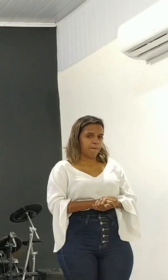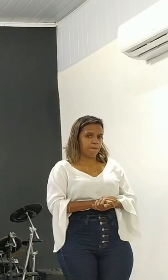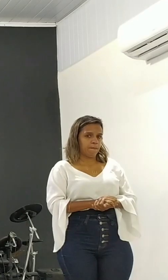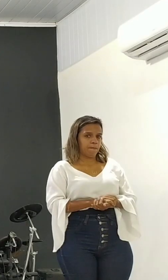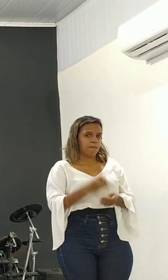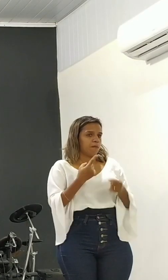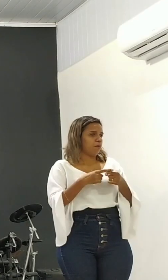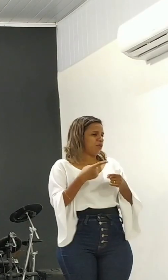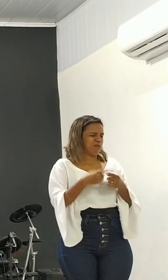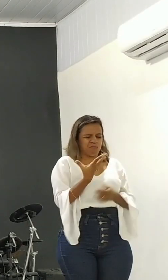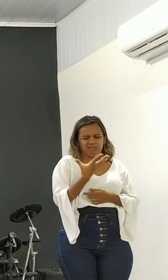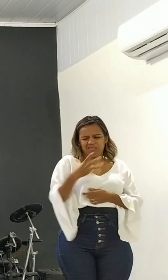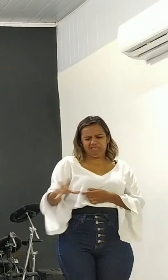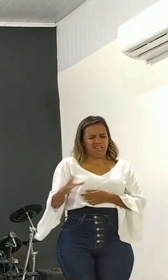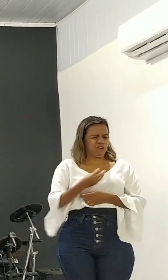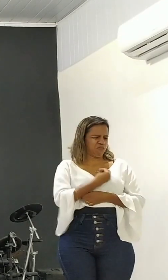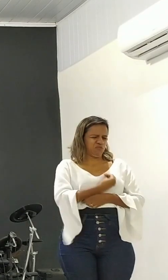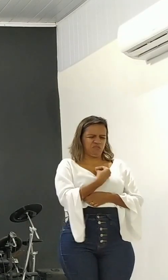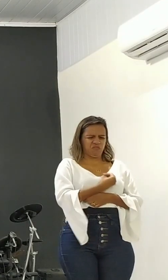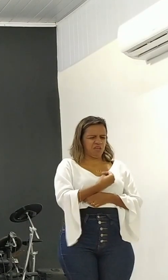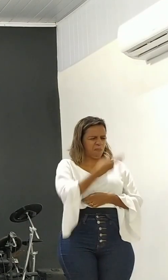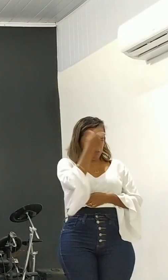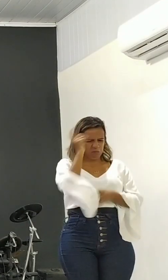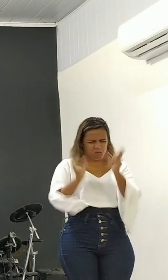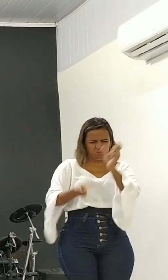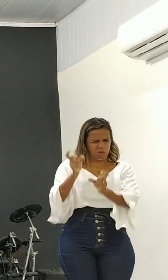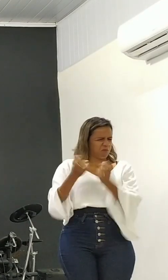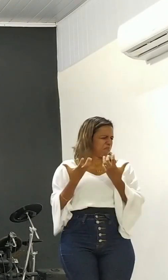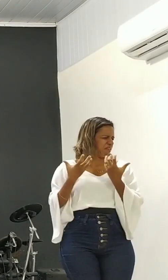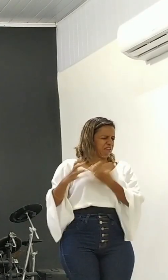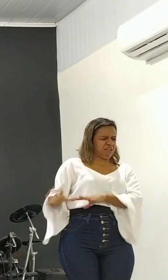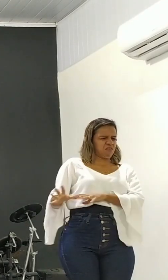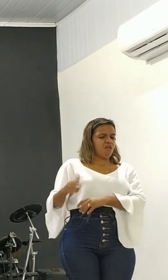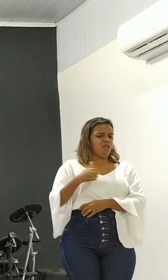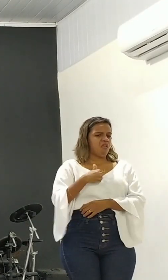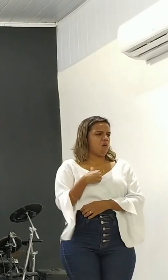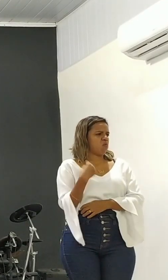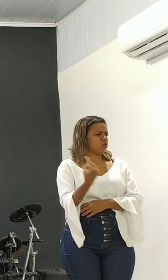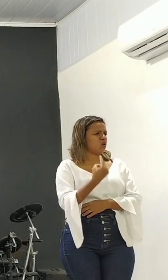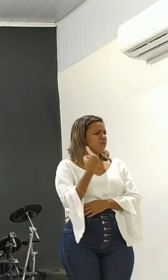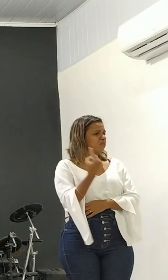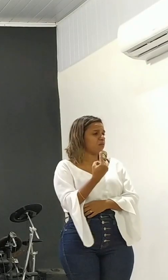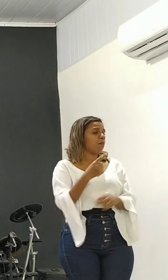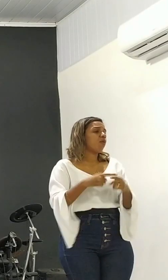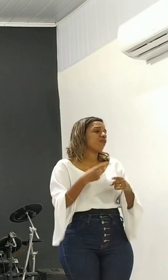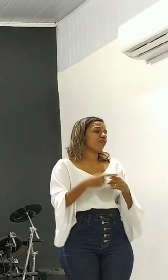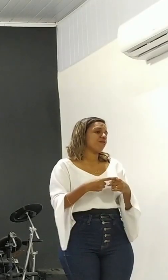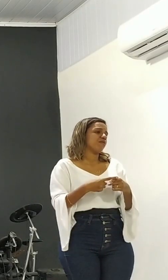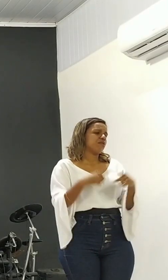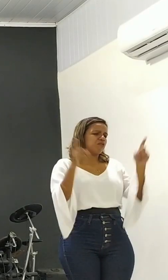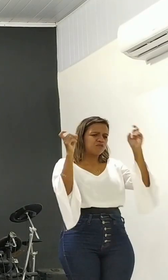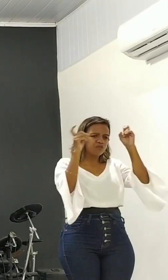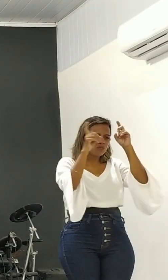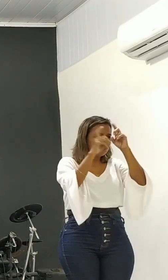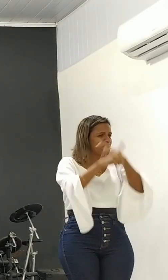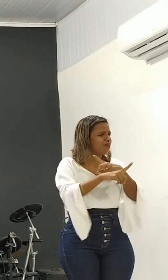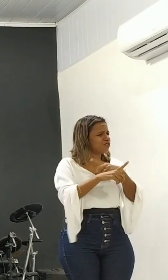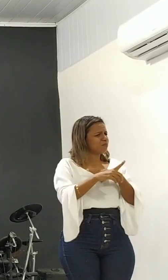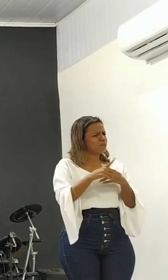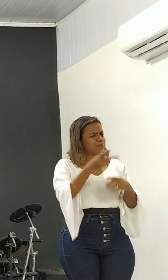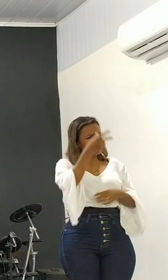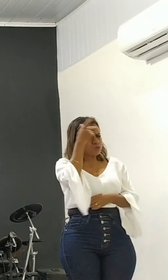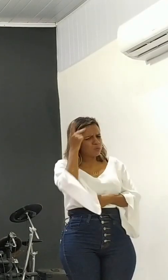Porque eu não quero viver com ninguém, quero viver só. Que eu via tanta dificuldade das pessoas